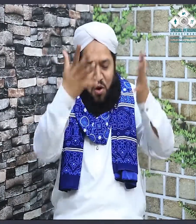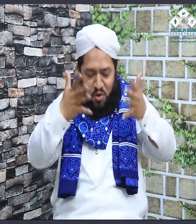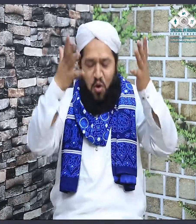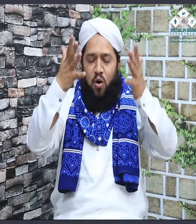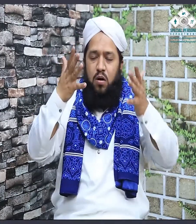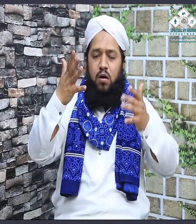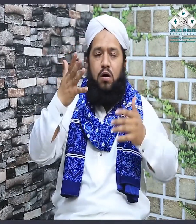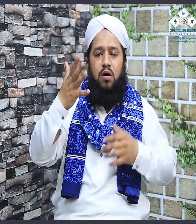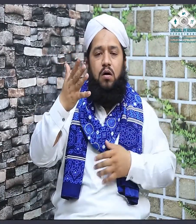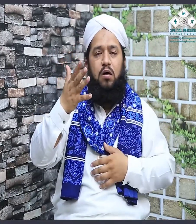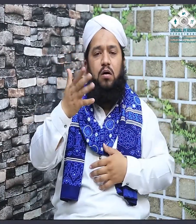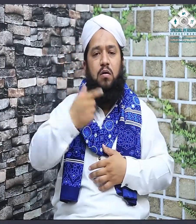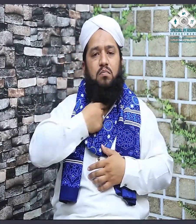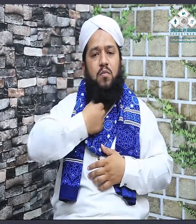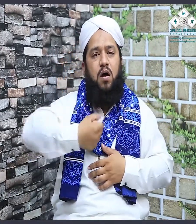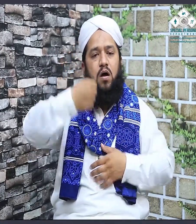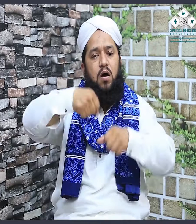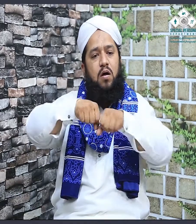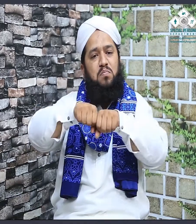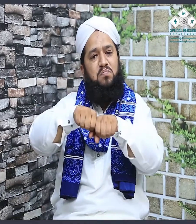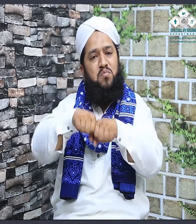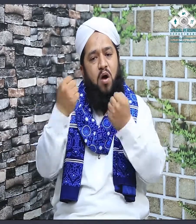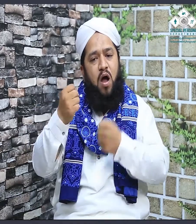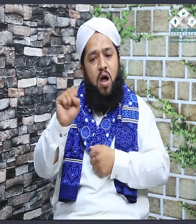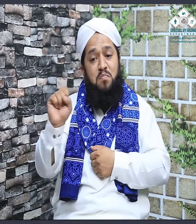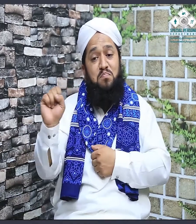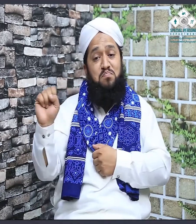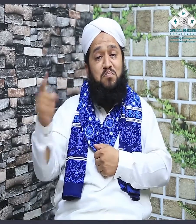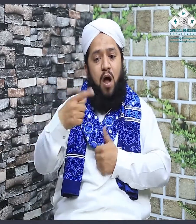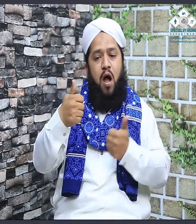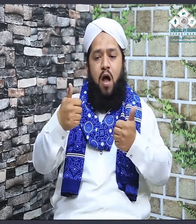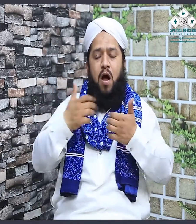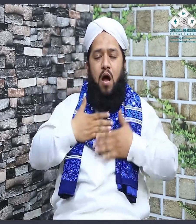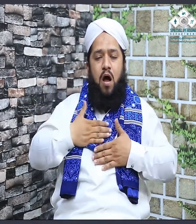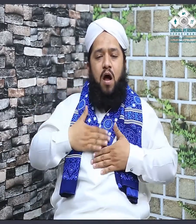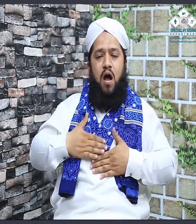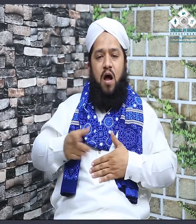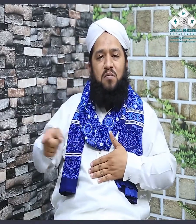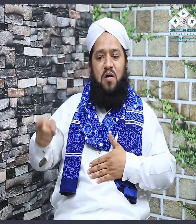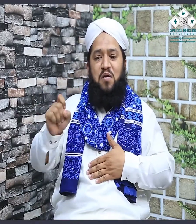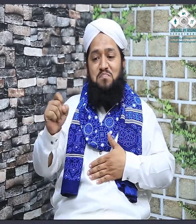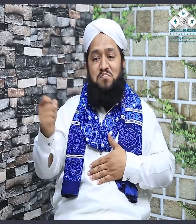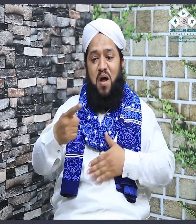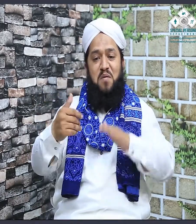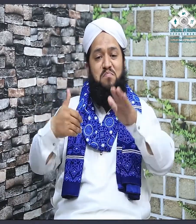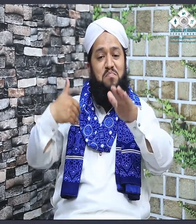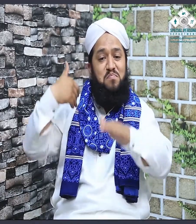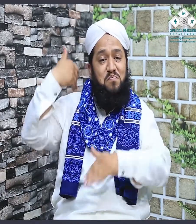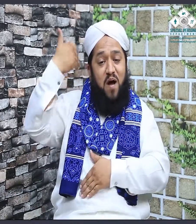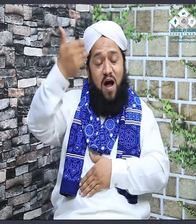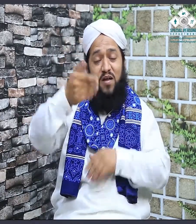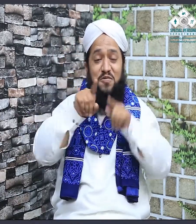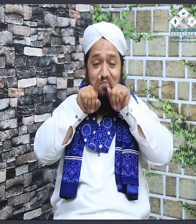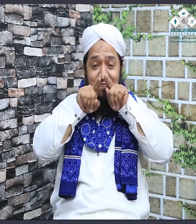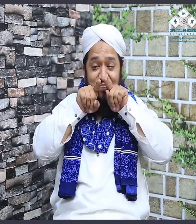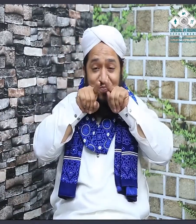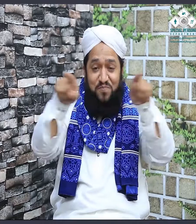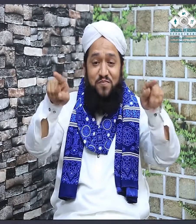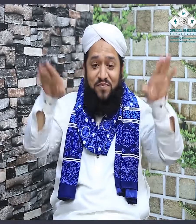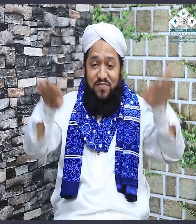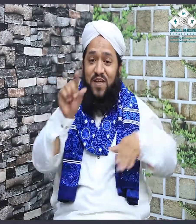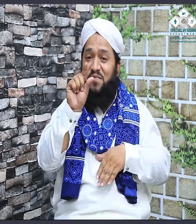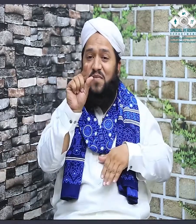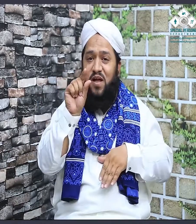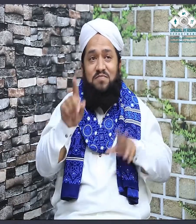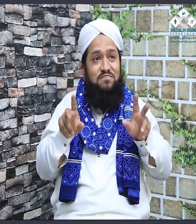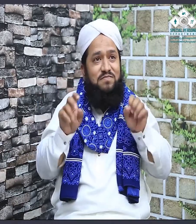نے اپنے پرومس کے اگینسٹ کیا. ایک مہینہ اچھا گزرا, پھر اللہ تبارک و تعالیٰ نے ٹڈی بھیجی. جی ہاں ناظرین, یہ